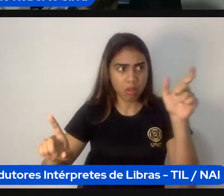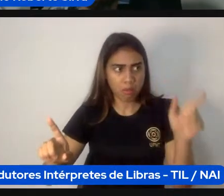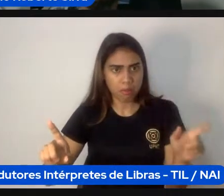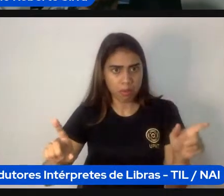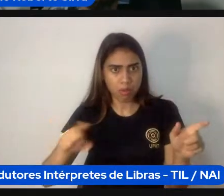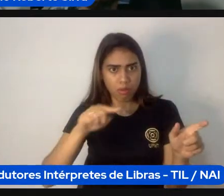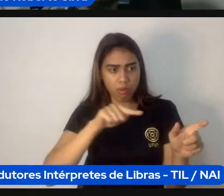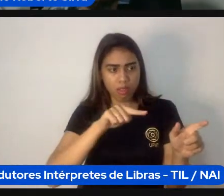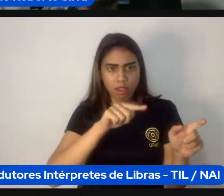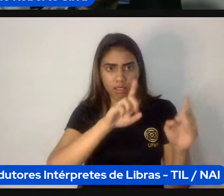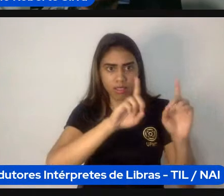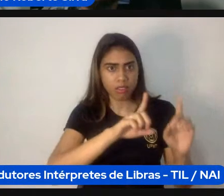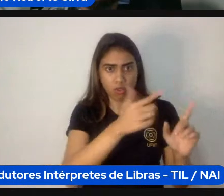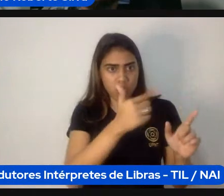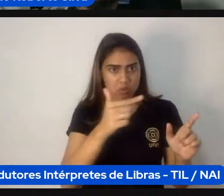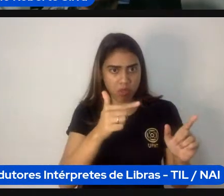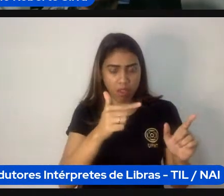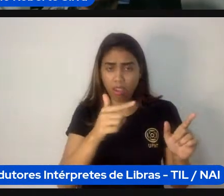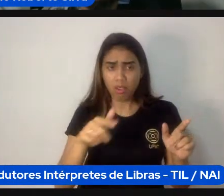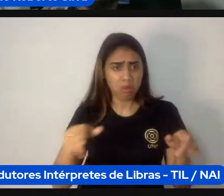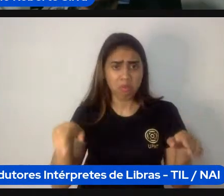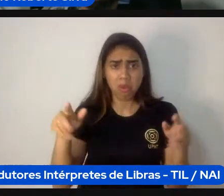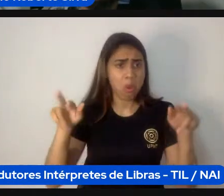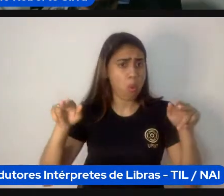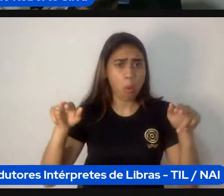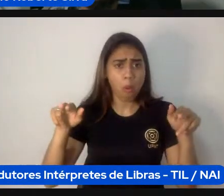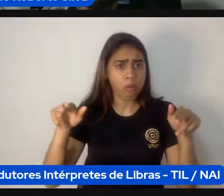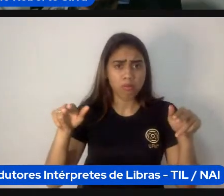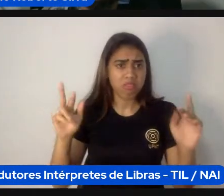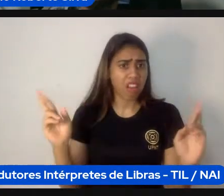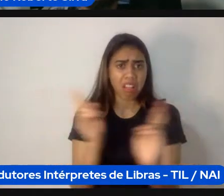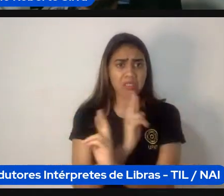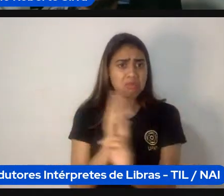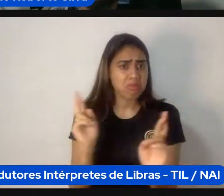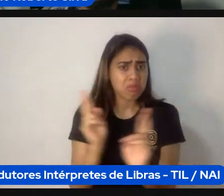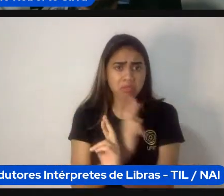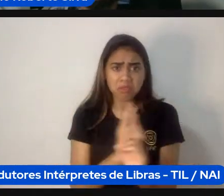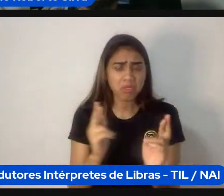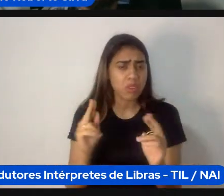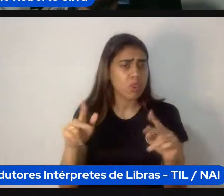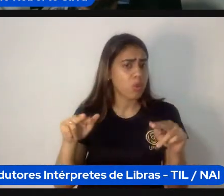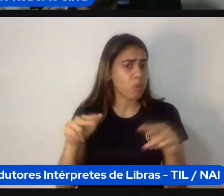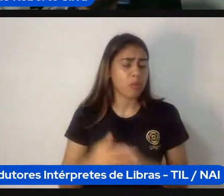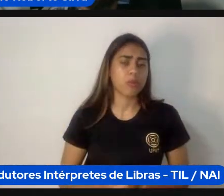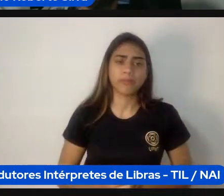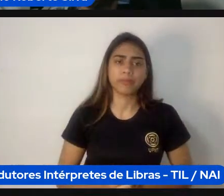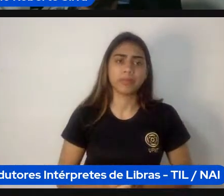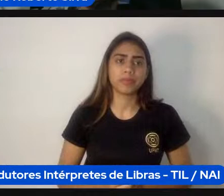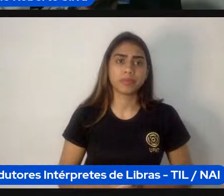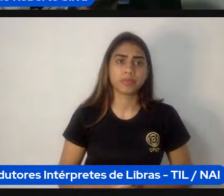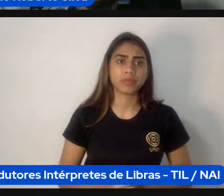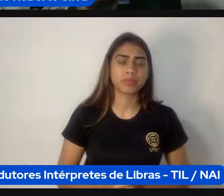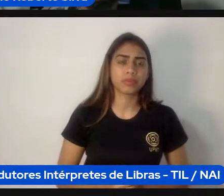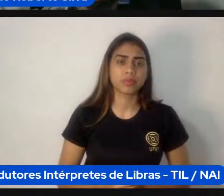interesse de saber, perguntar, e aí, né, e tal, o que que rola? Né, eu acho